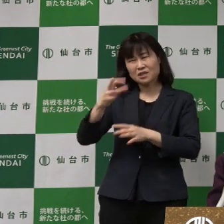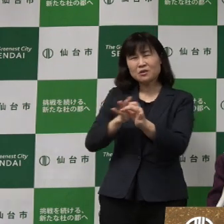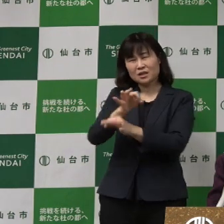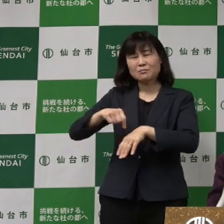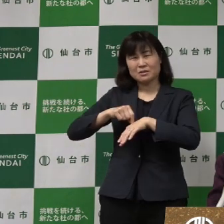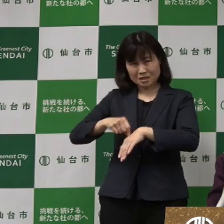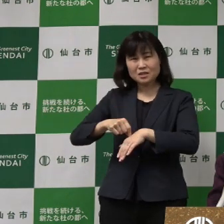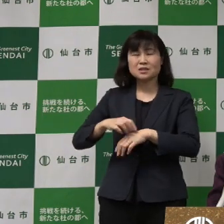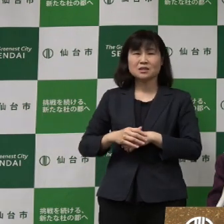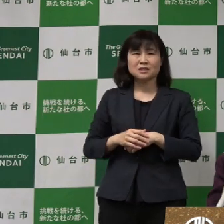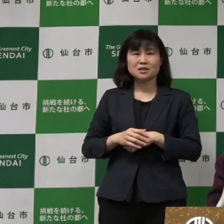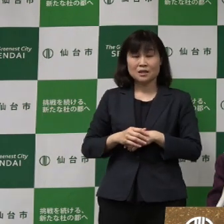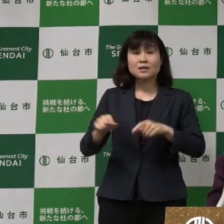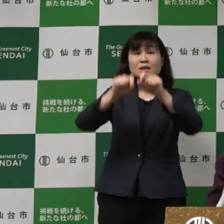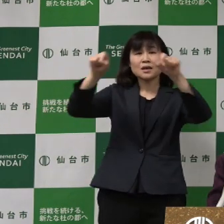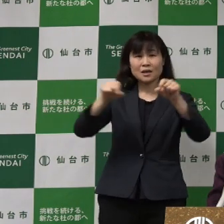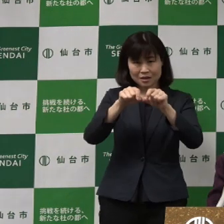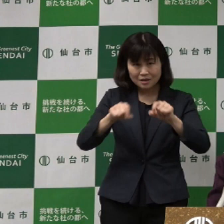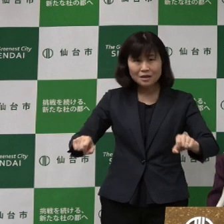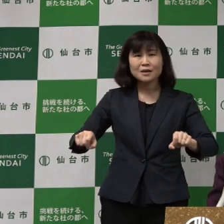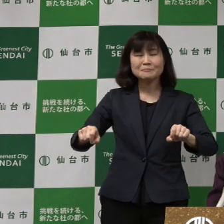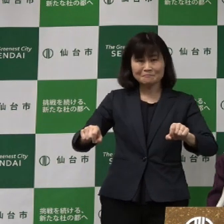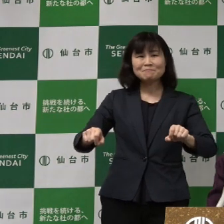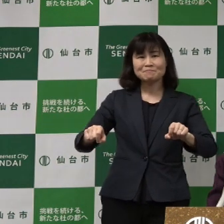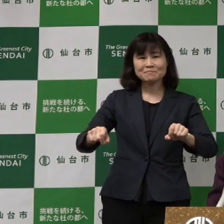30% 以上 50% 未満の事業者にも